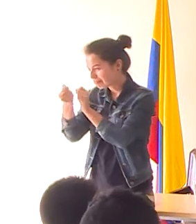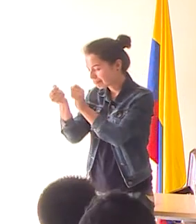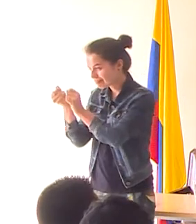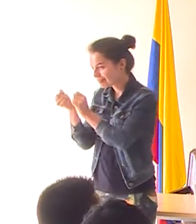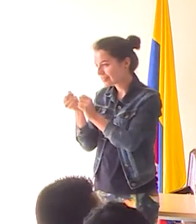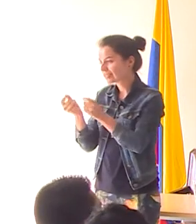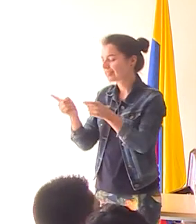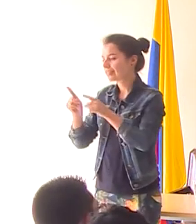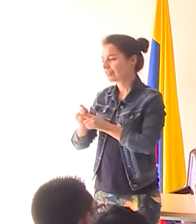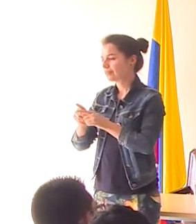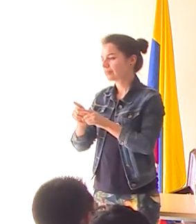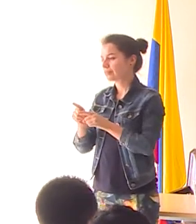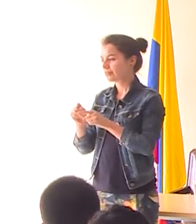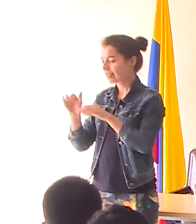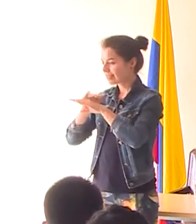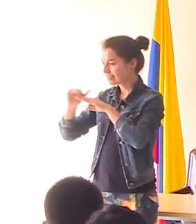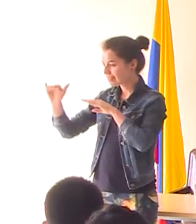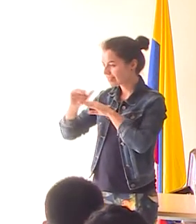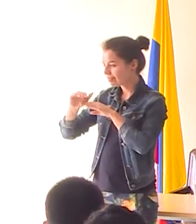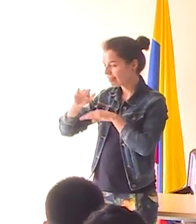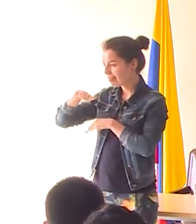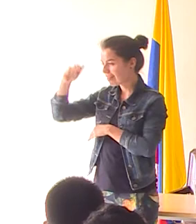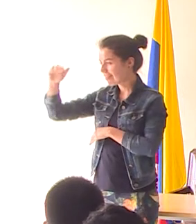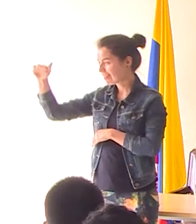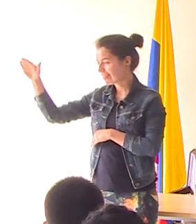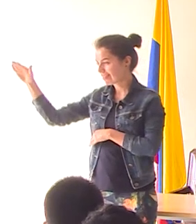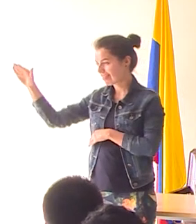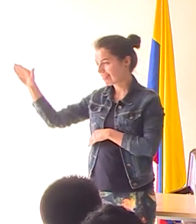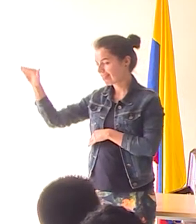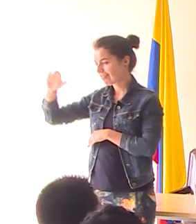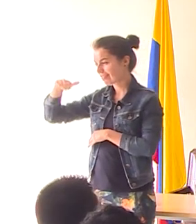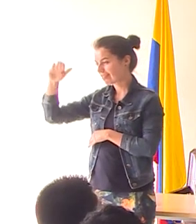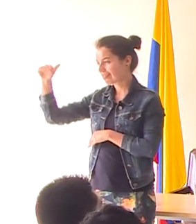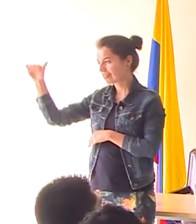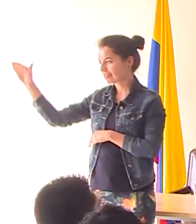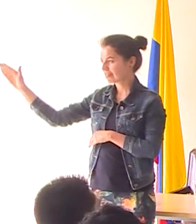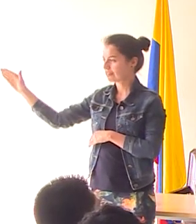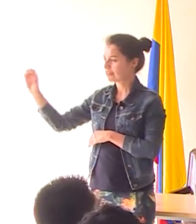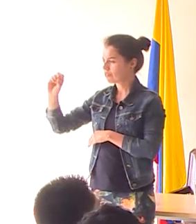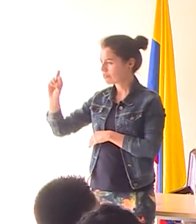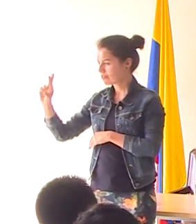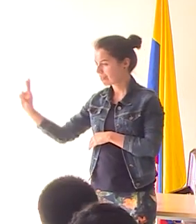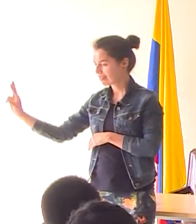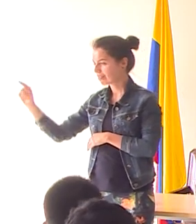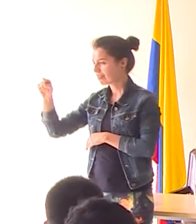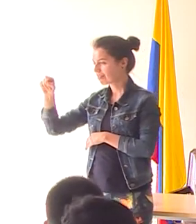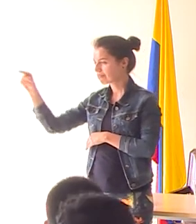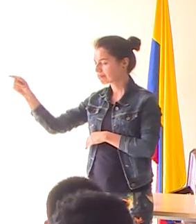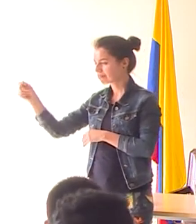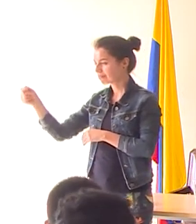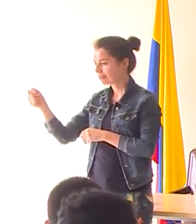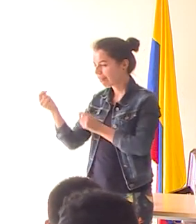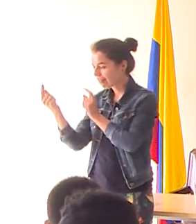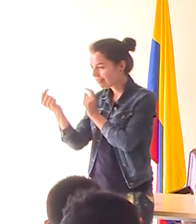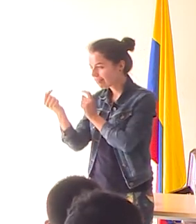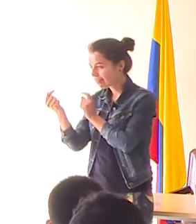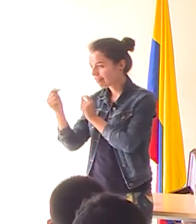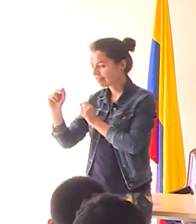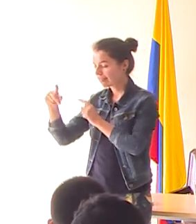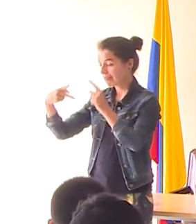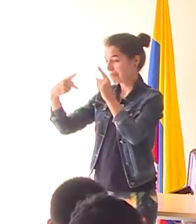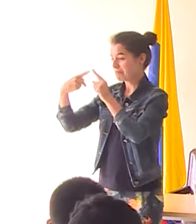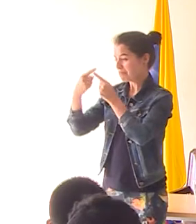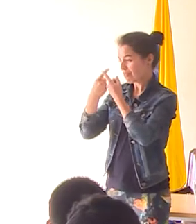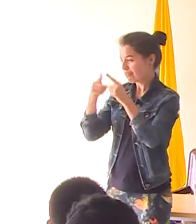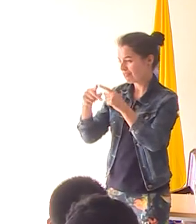sabana digamos que los cerros orientales no son orígenes no hacen parte de naturaleza primaria porque no son lo que hay